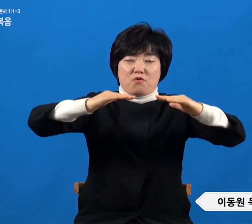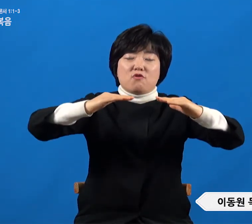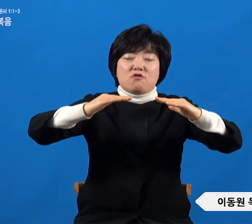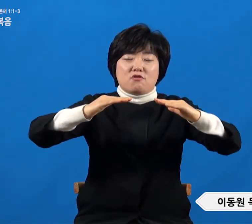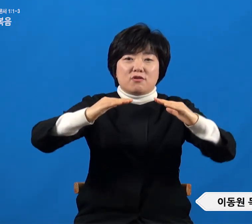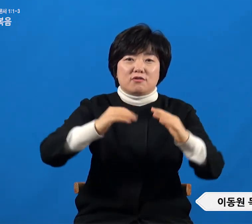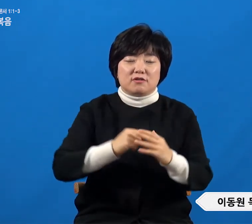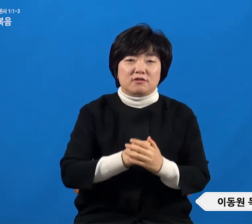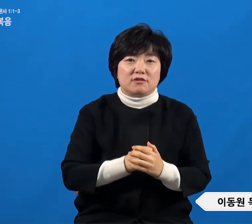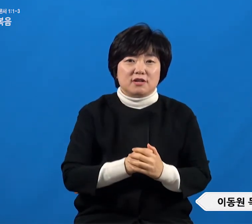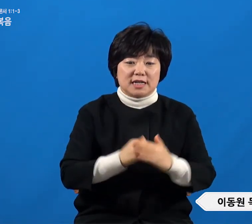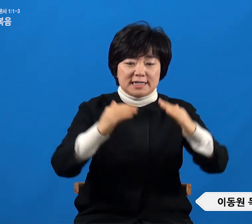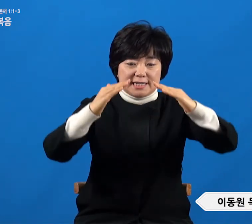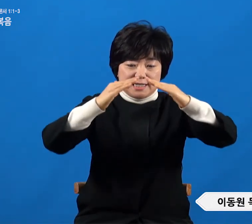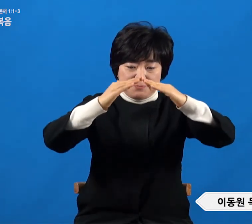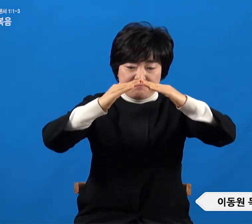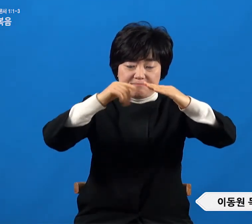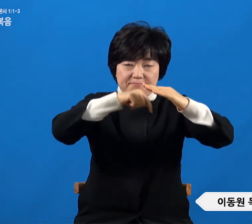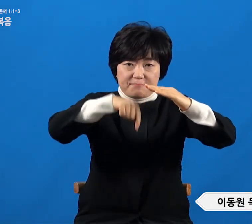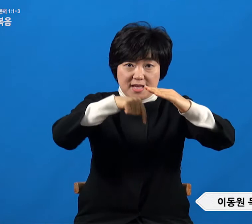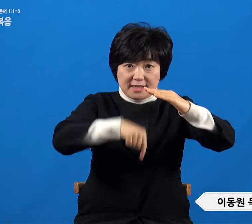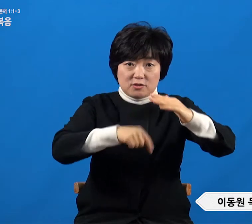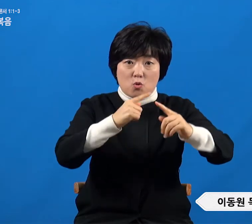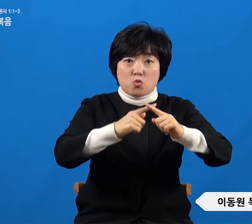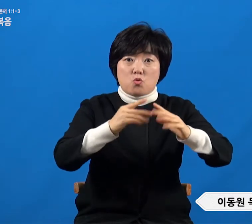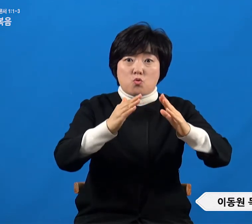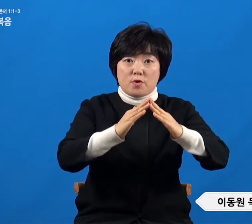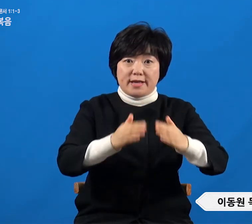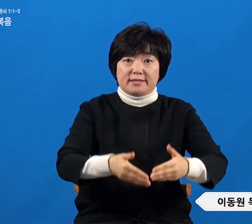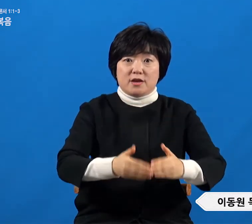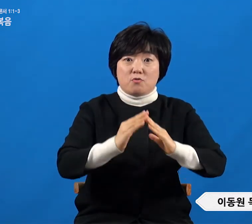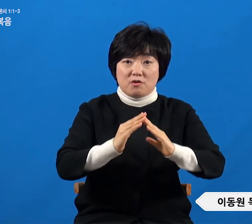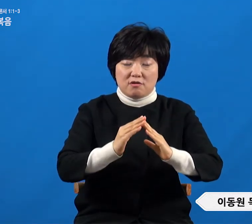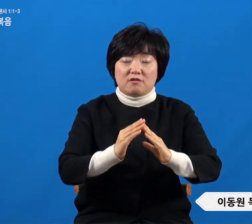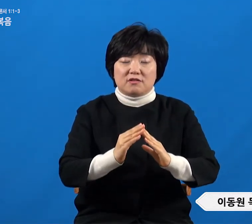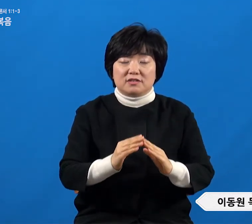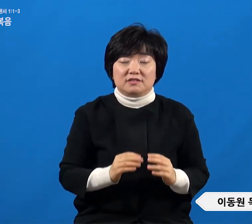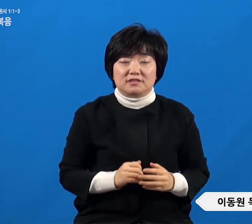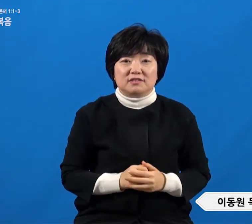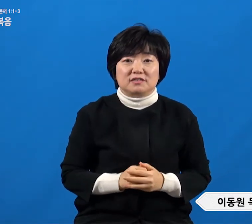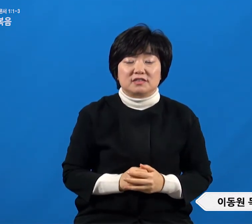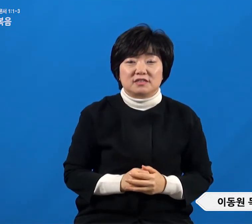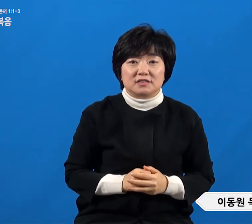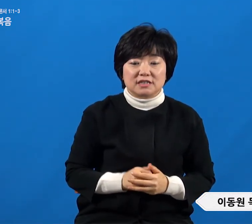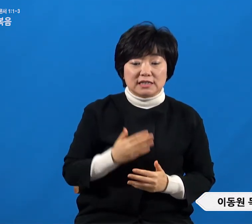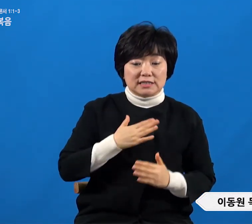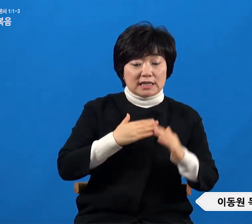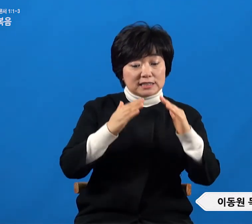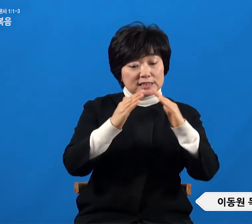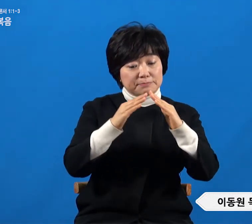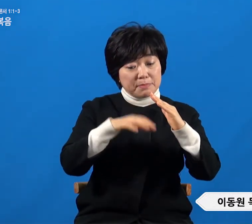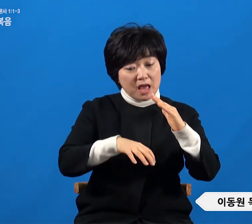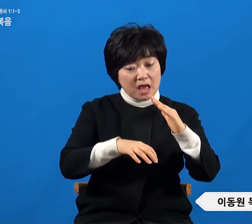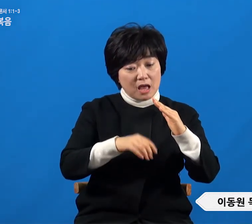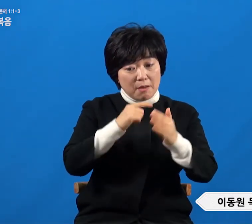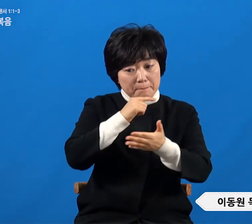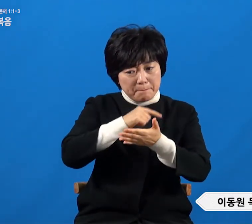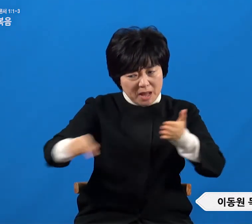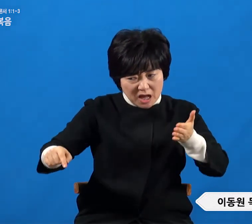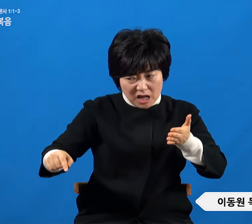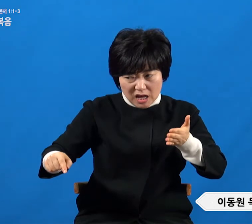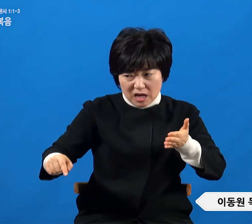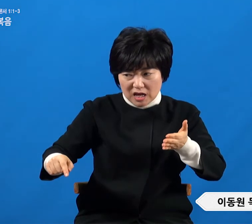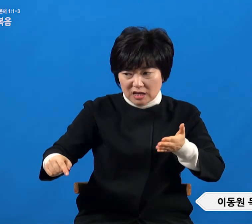있었고 그래서 그 집을 교회로 활용하고 있었던 것입니다. 그런데 이제 자기 집에 손해를 입히고